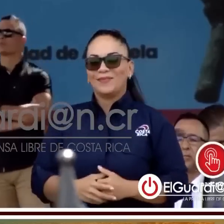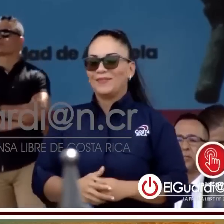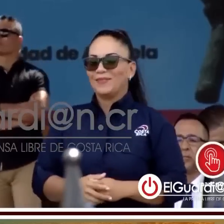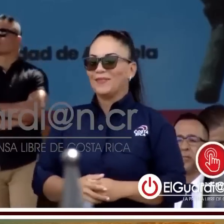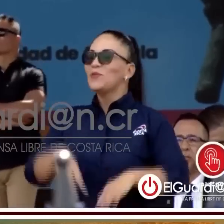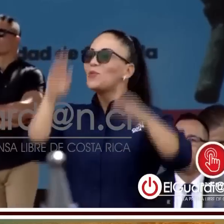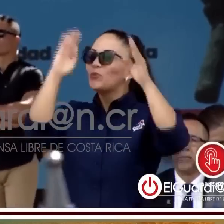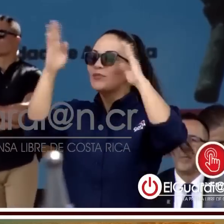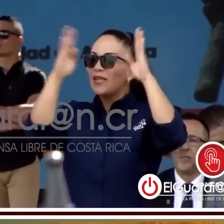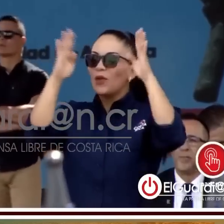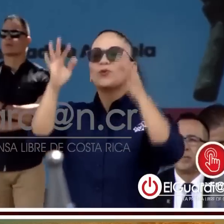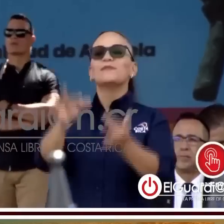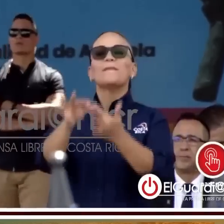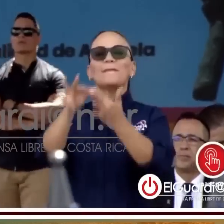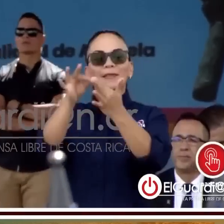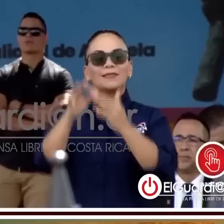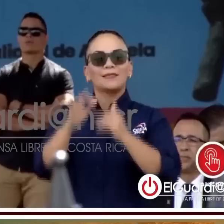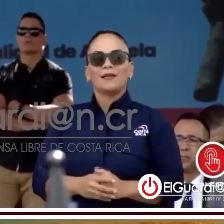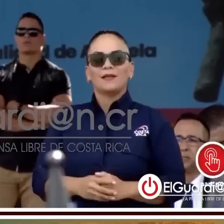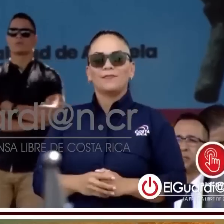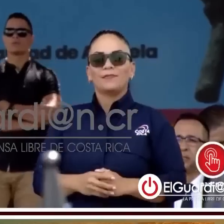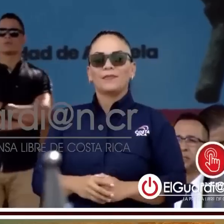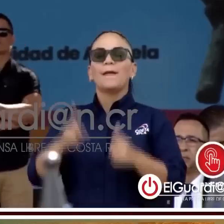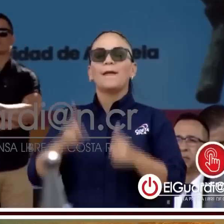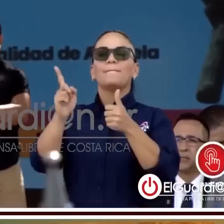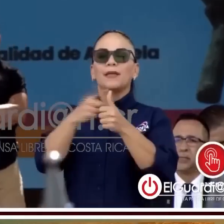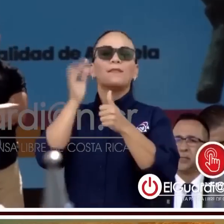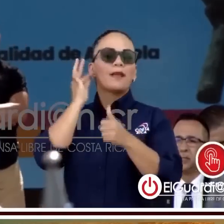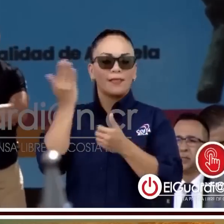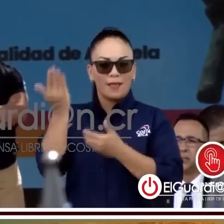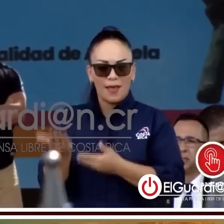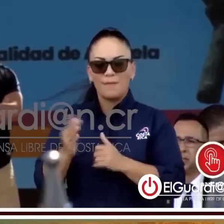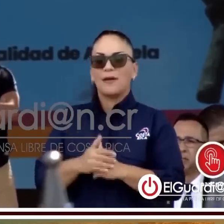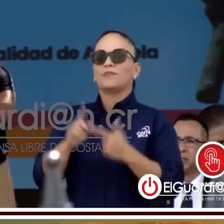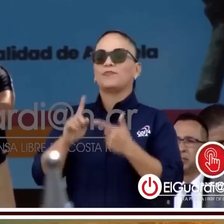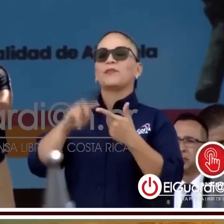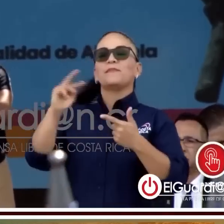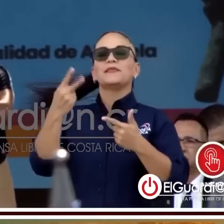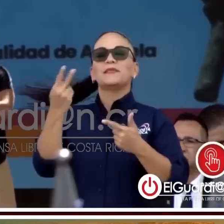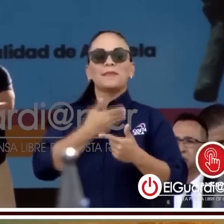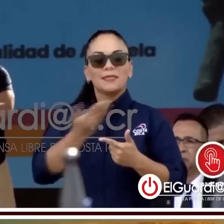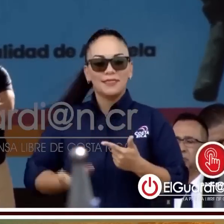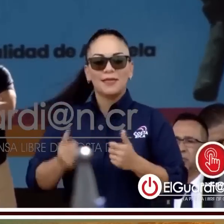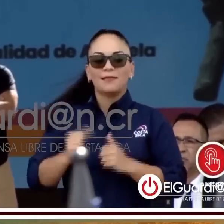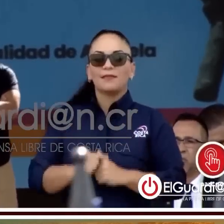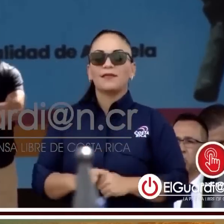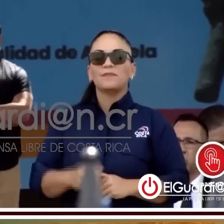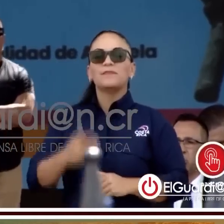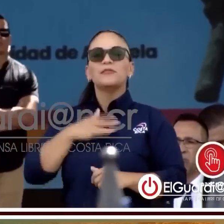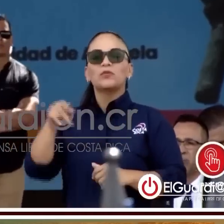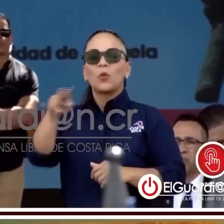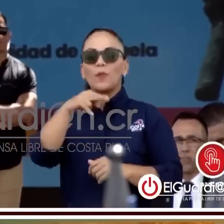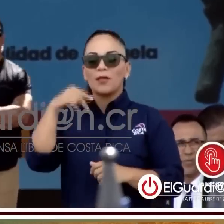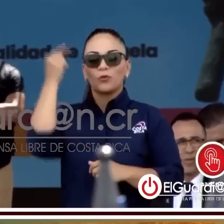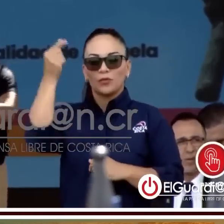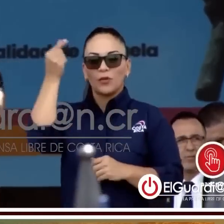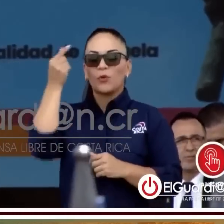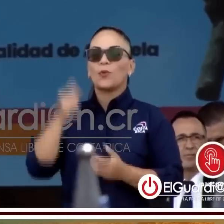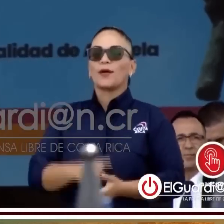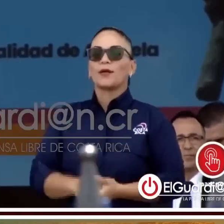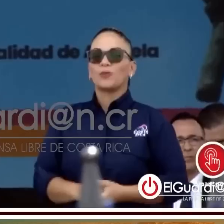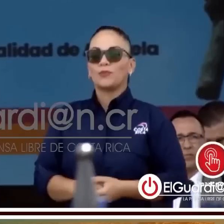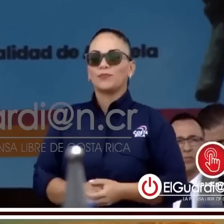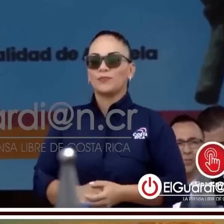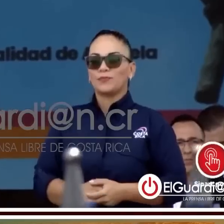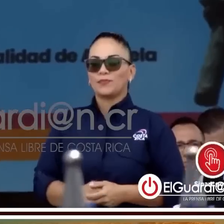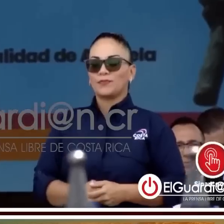Un saludo especial a la primera dama, al vicepresidente, a mis colegas de gobierno,